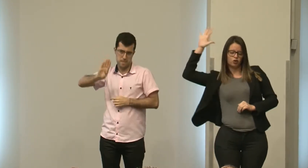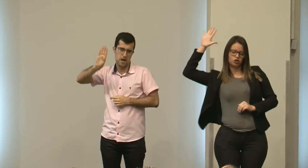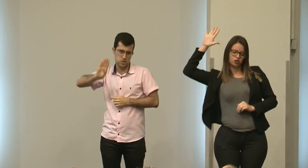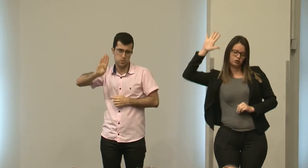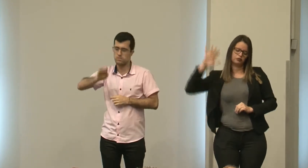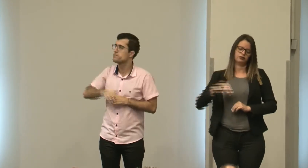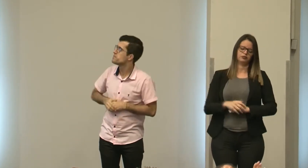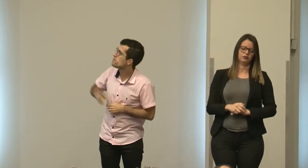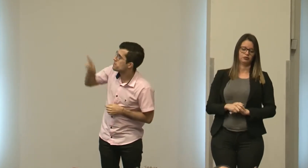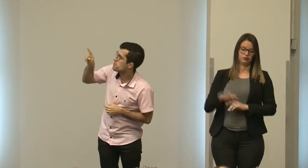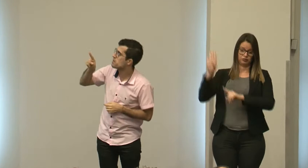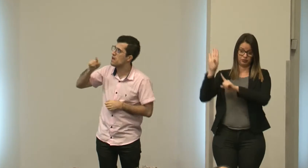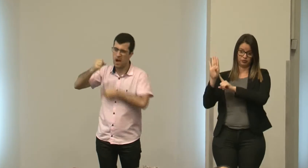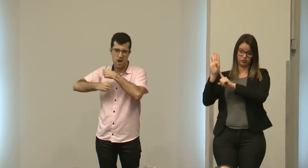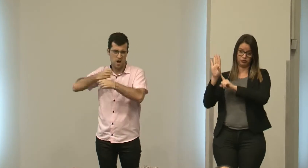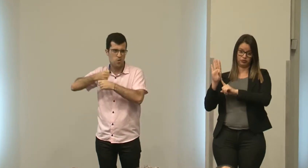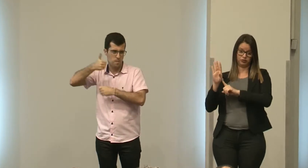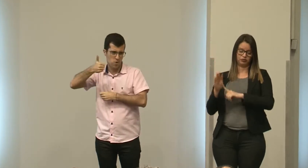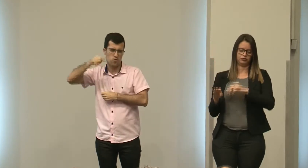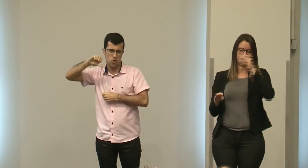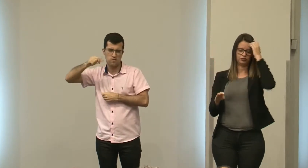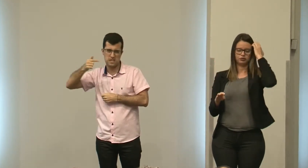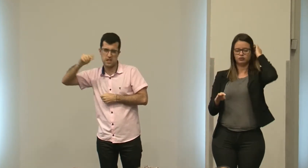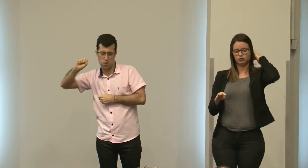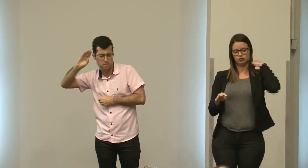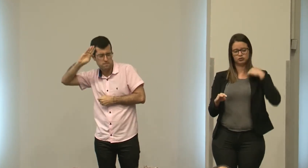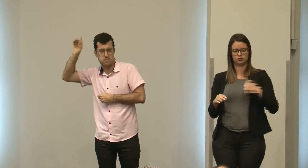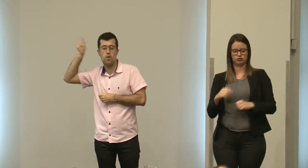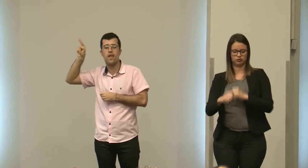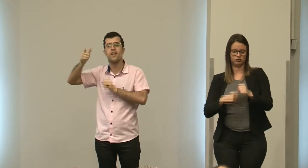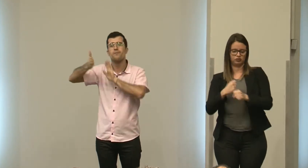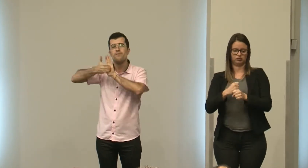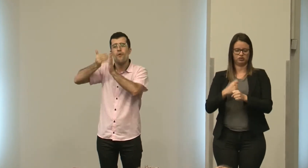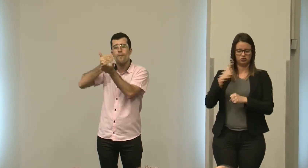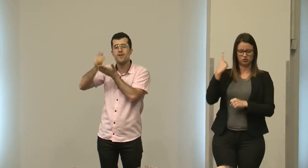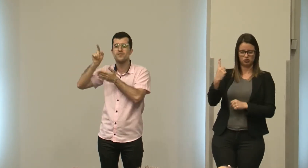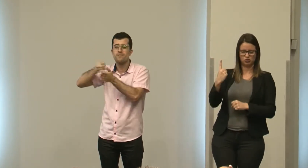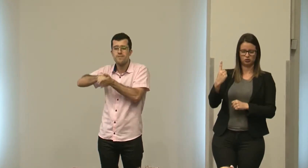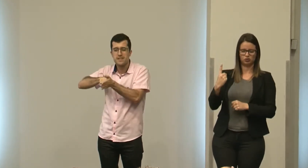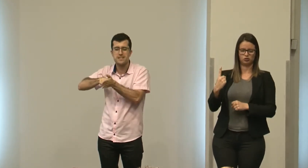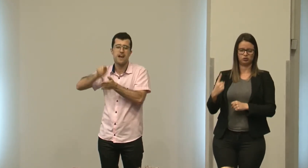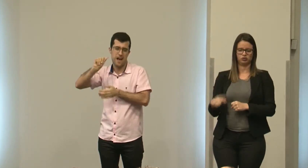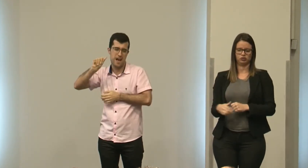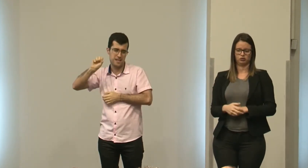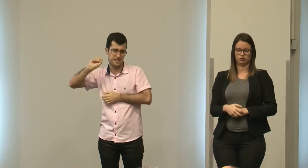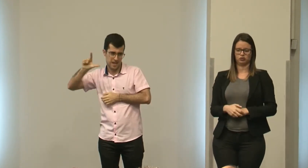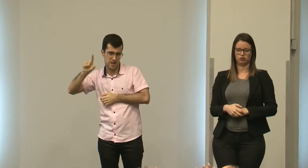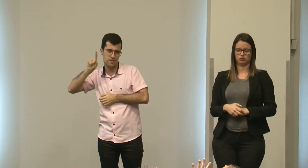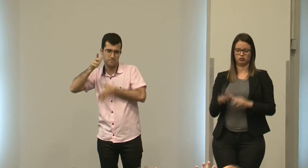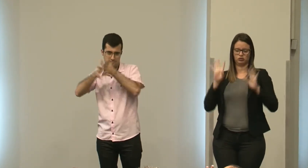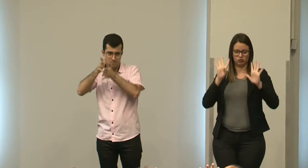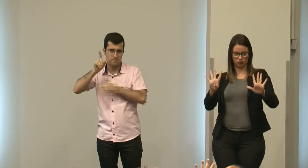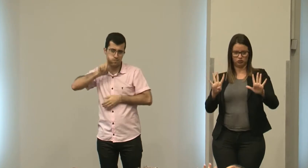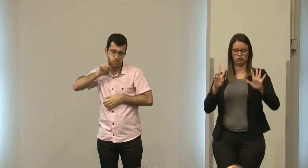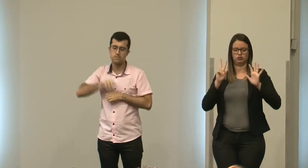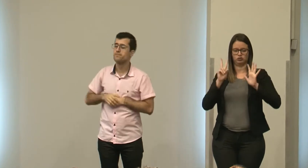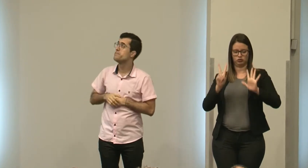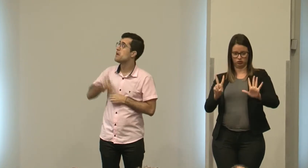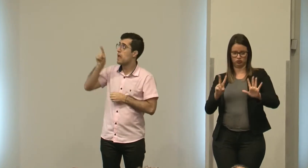Os principais referenciais teóricos da minha pesquisa baseiam-se em Bateson,